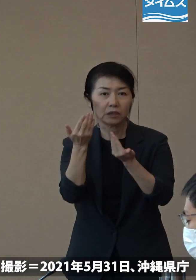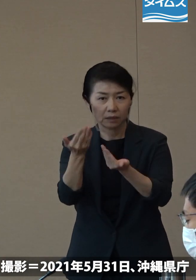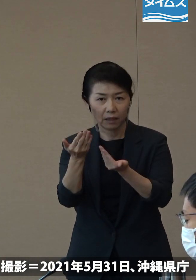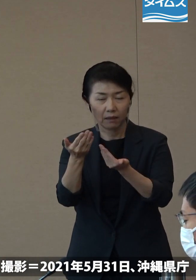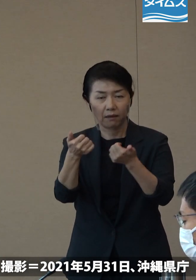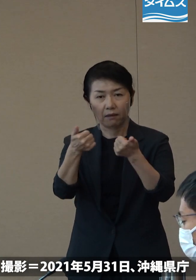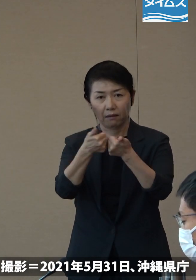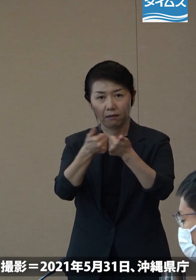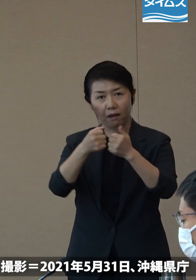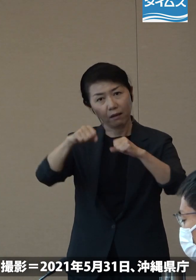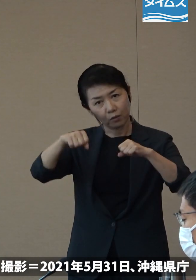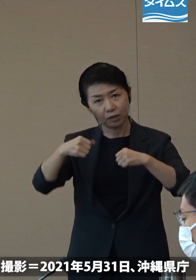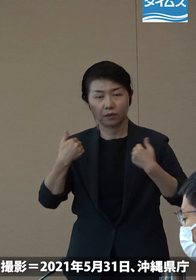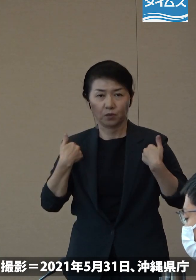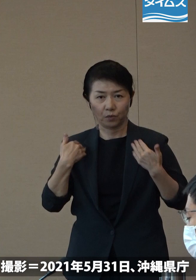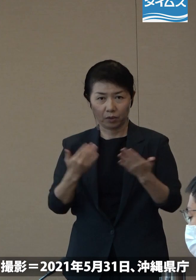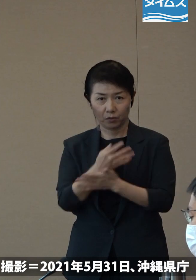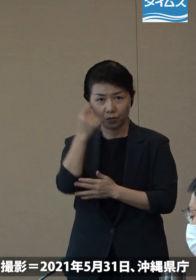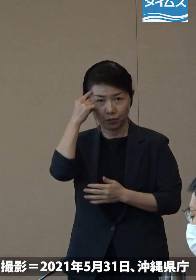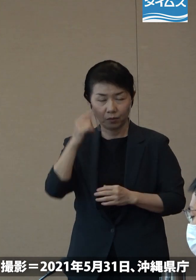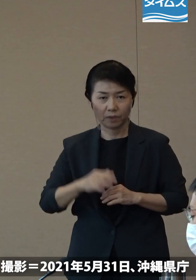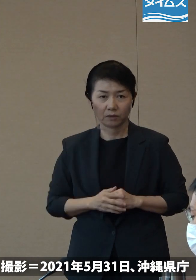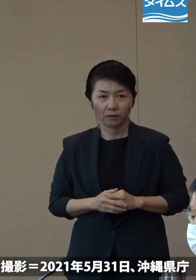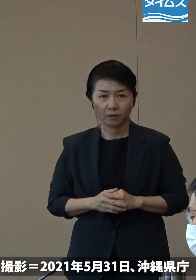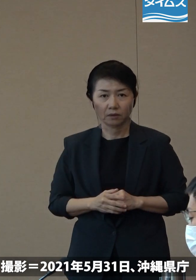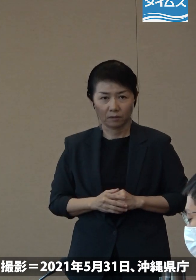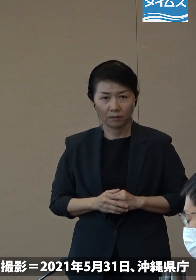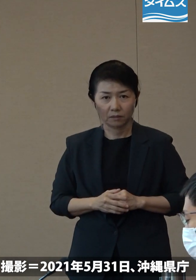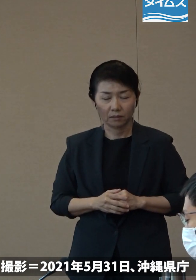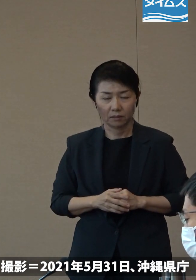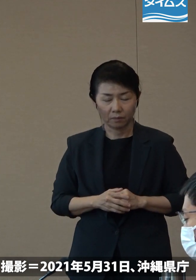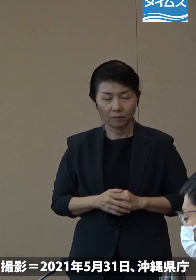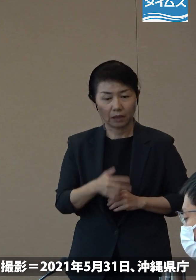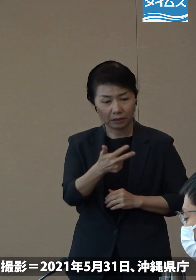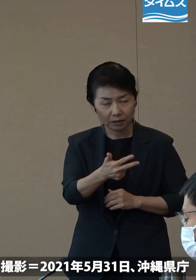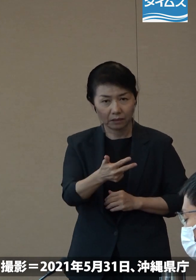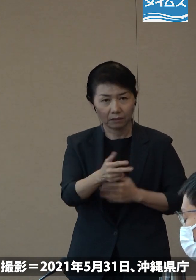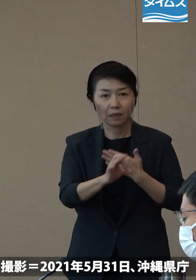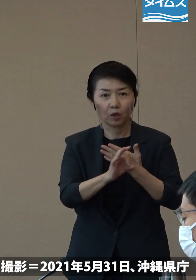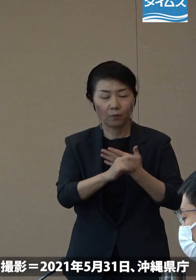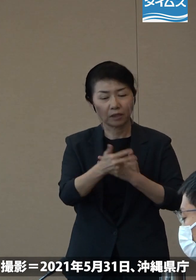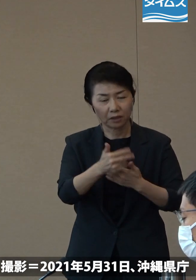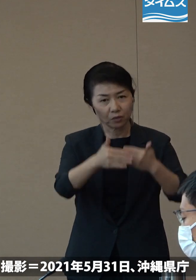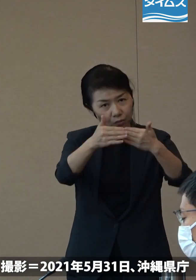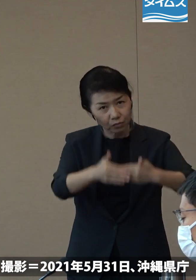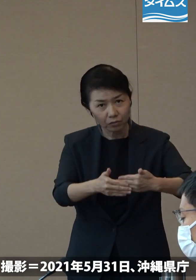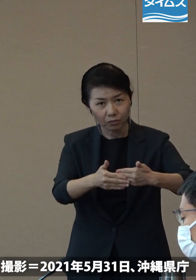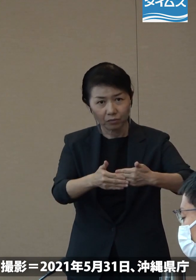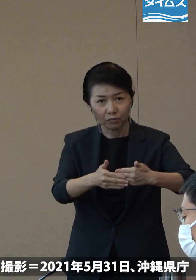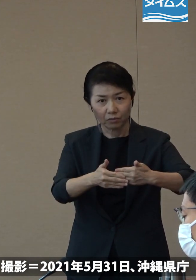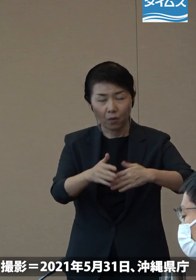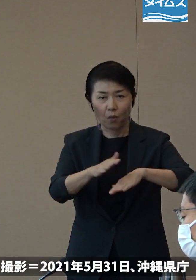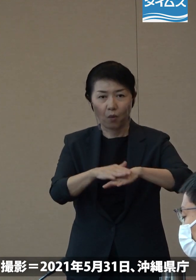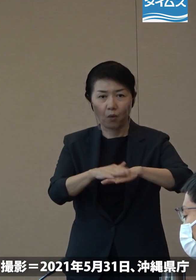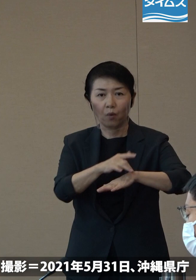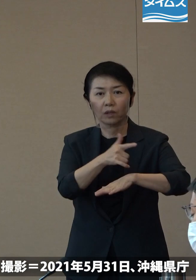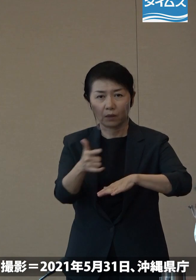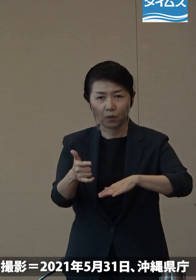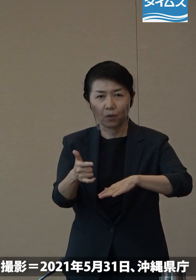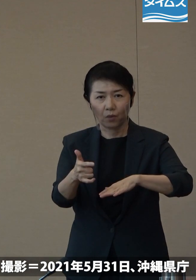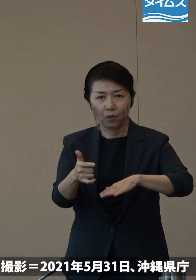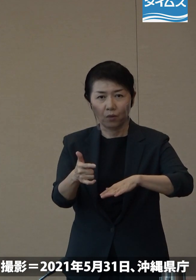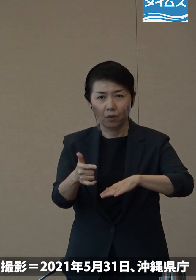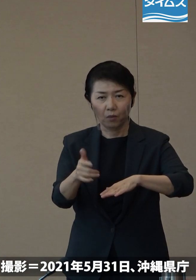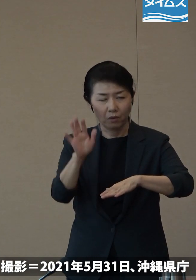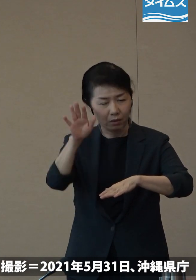、ですから、そこはまあ、どういうふうになるかということは今後の状況次第ですが、ぜひそ